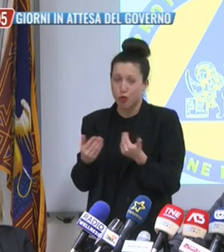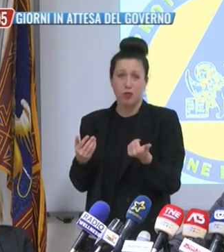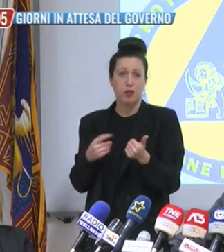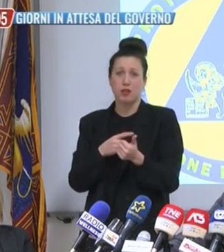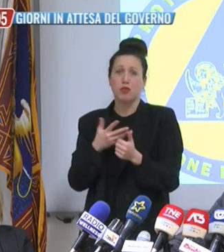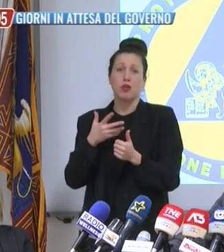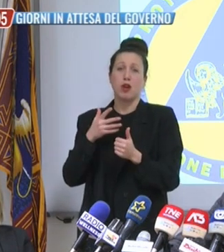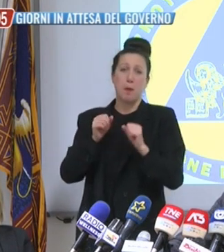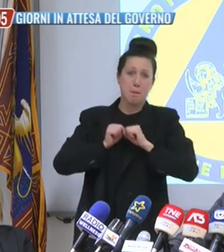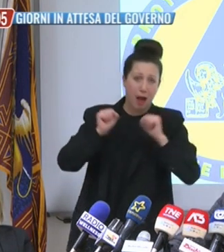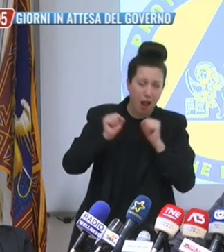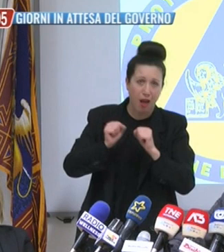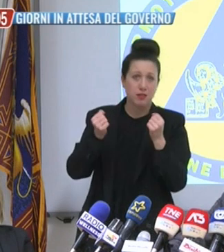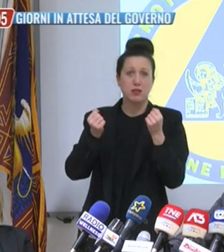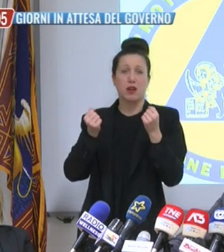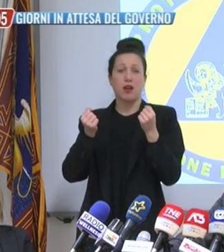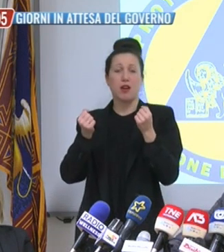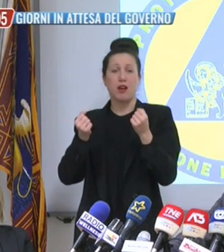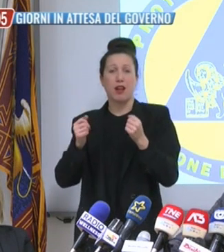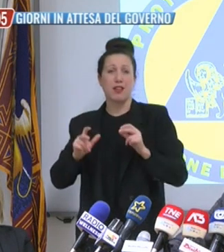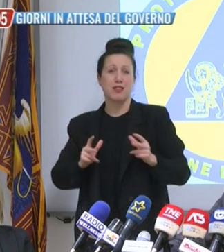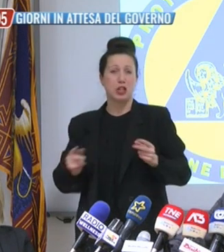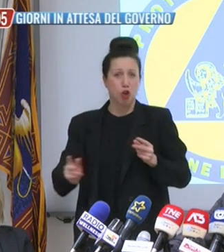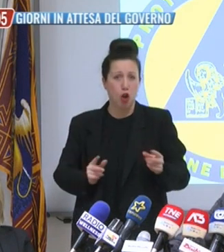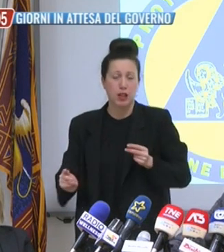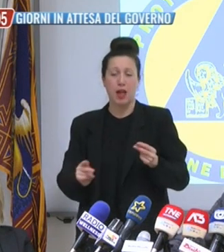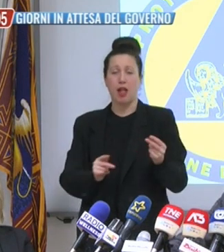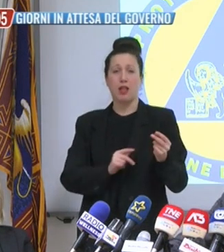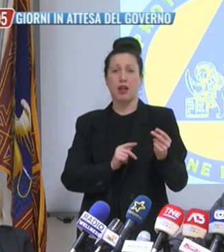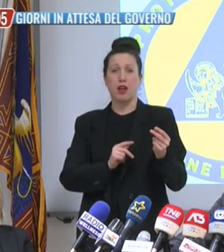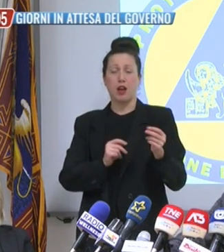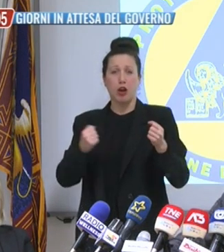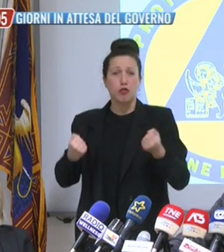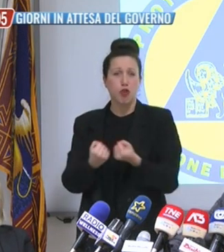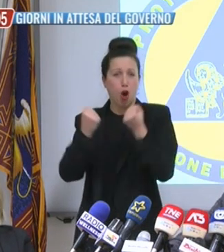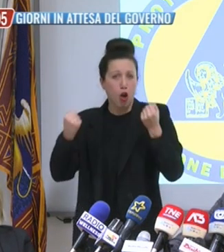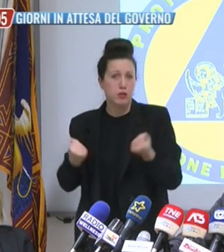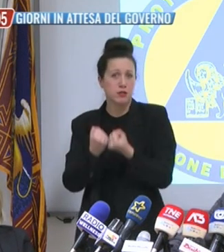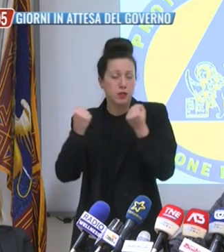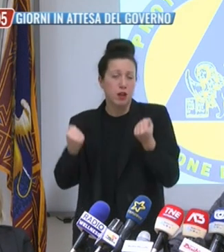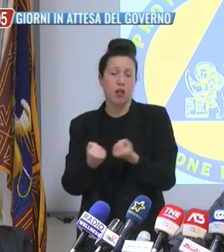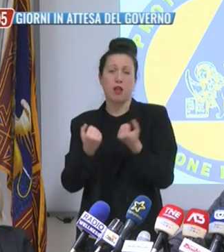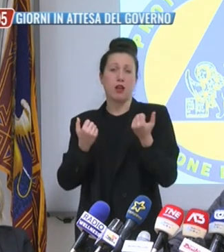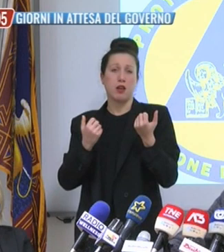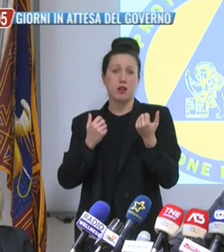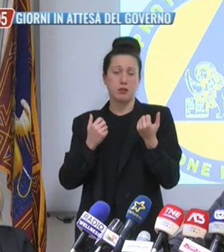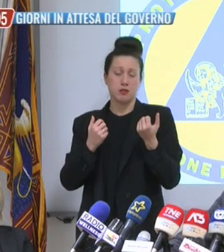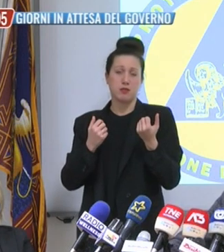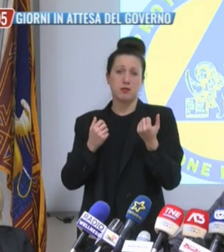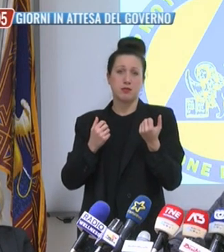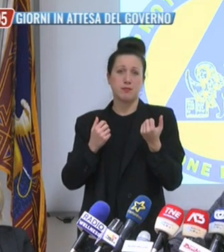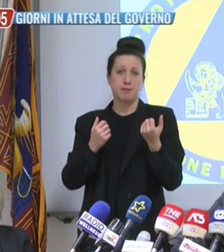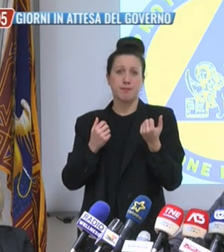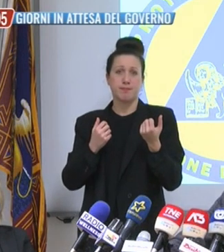discoteche, penso agli spettacoli viaggianti, quindi il mondo delle giostre, i giostrai, altra categoria massacrata, e